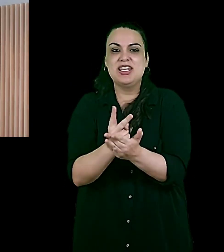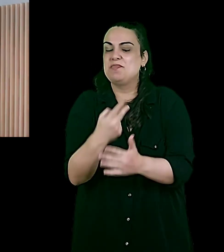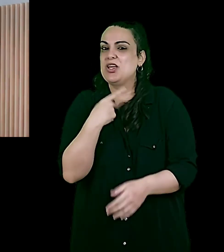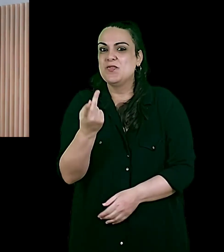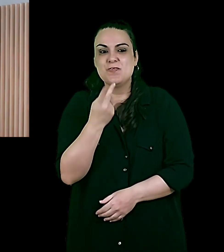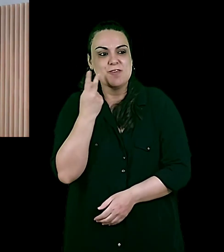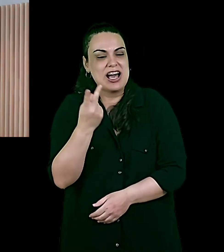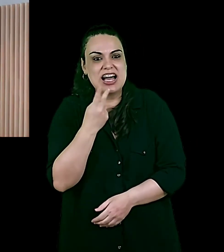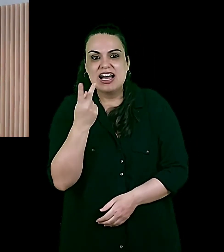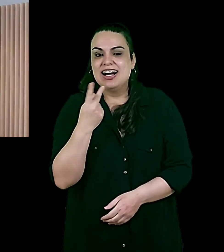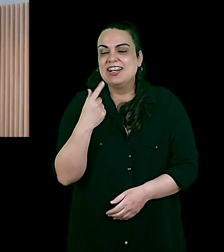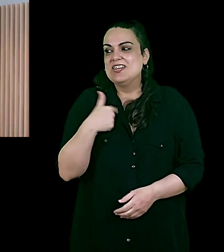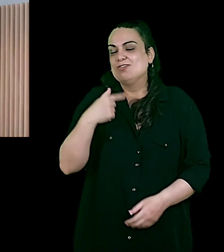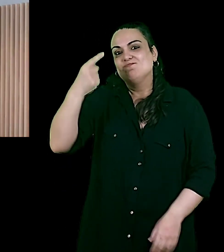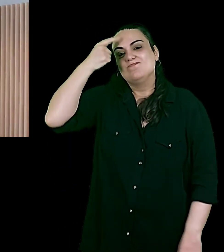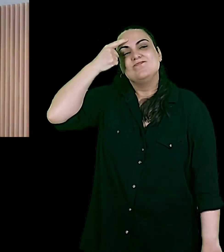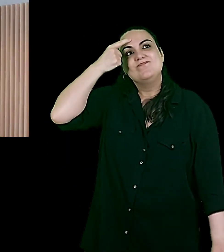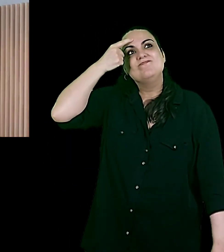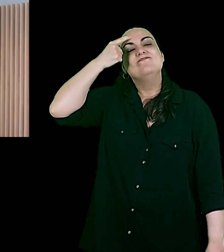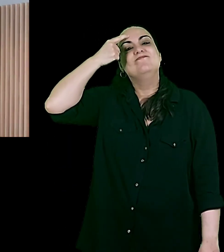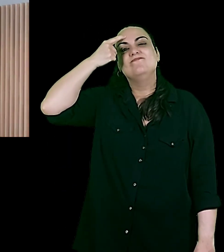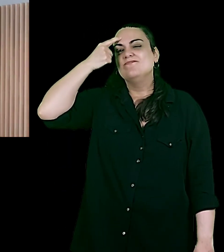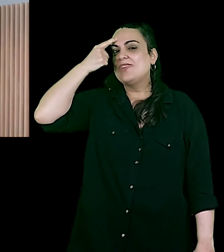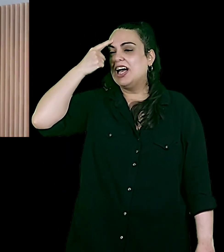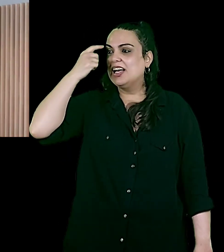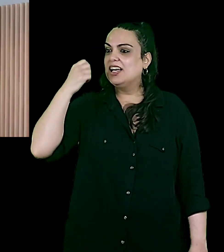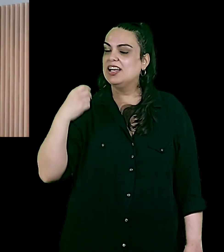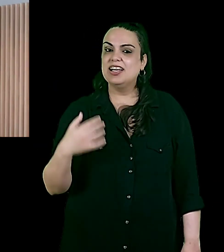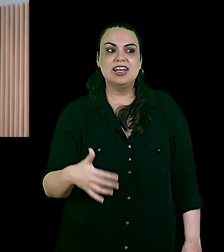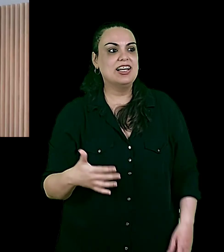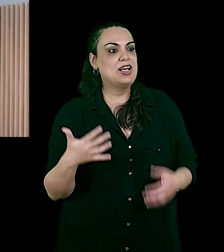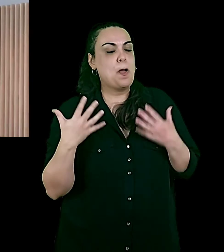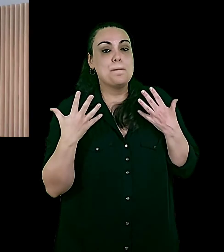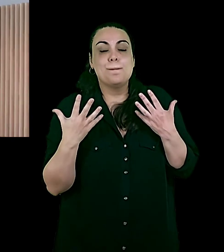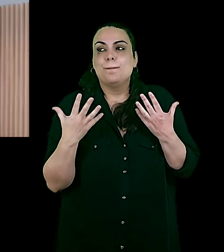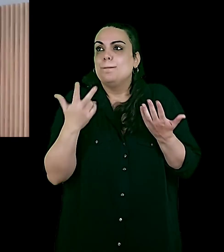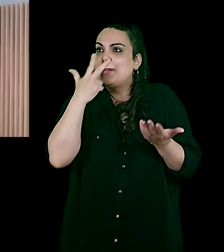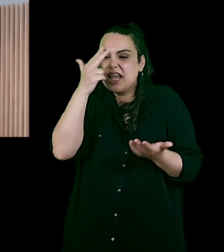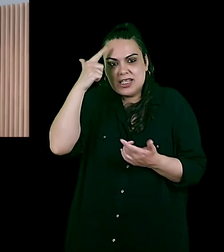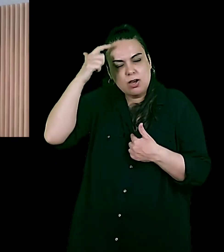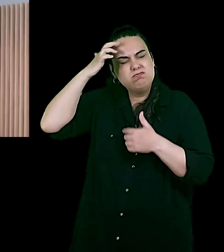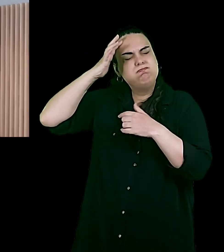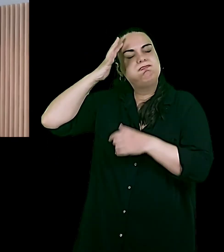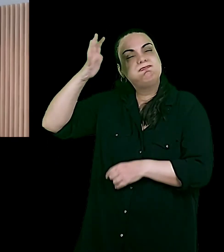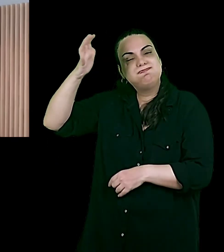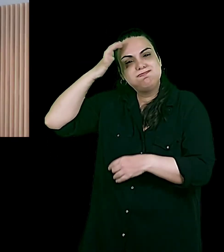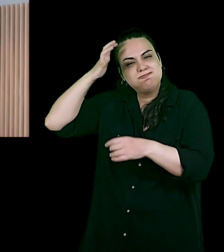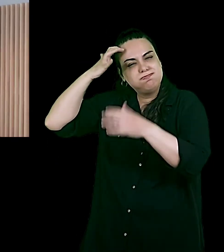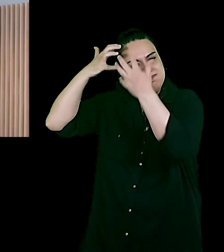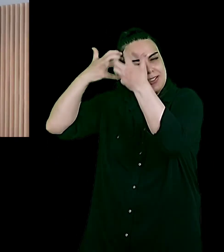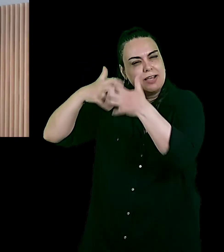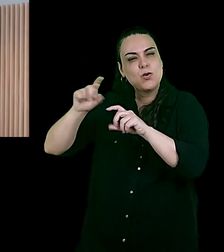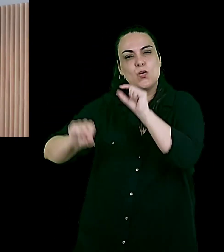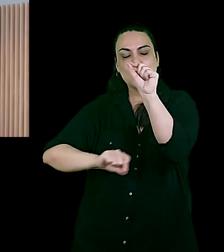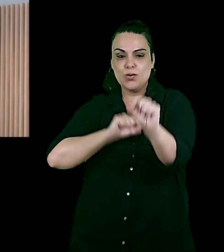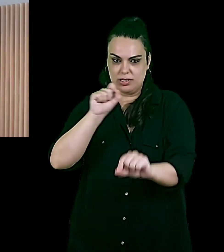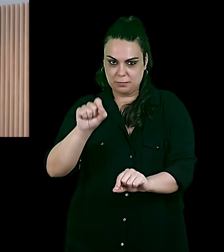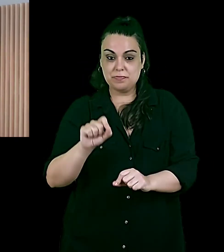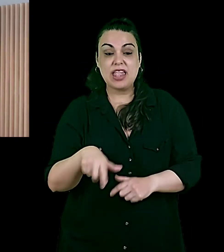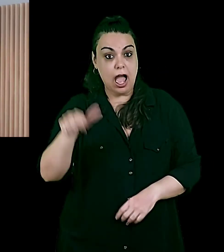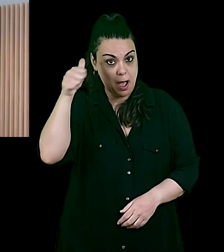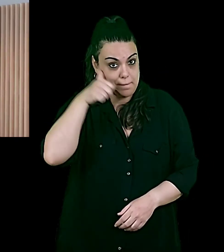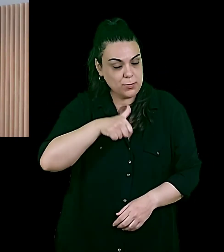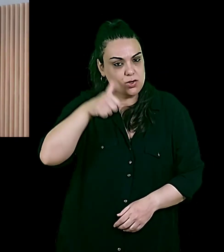isso, me vem de modo muito reflexivo o seguinte